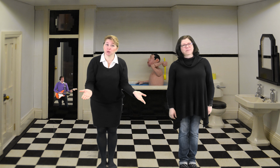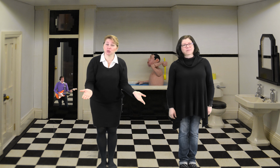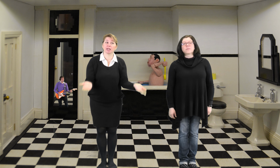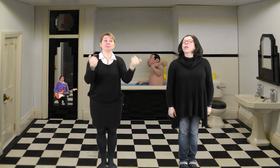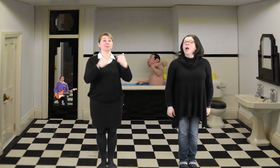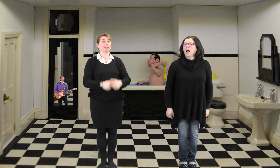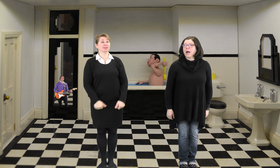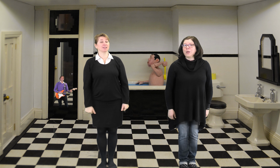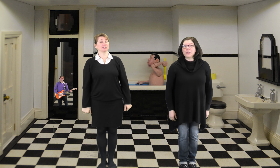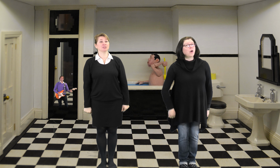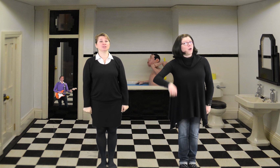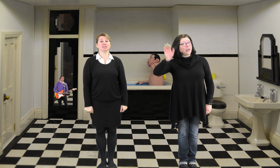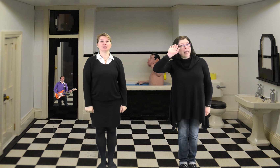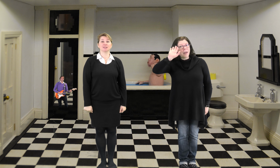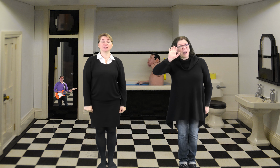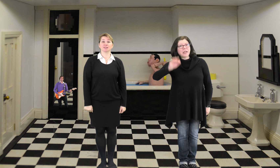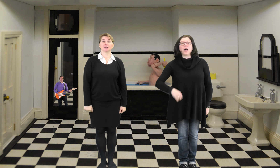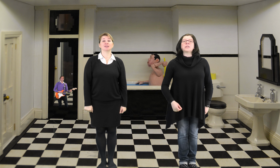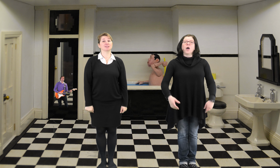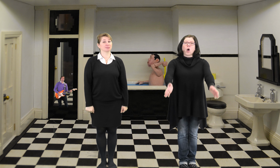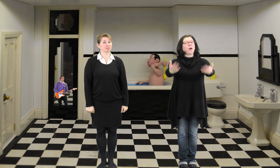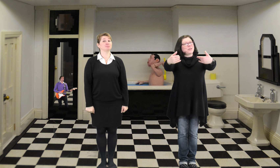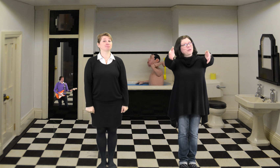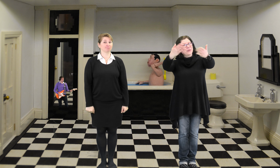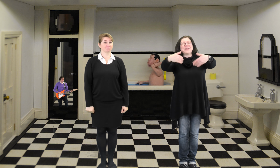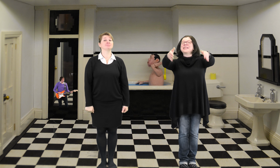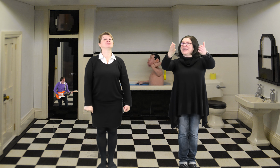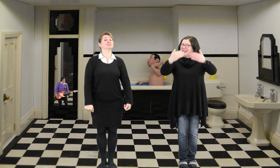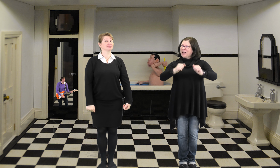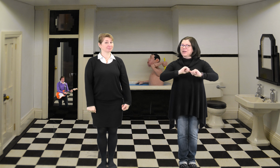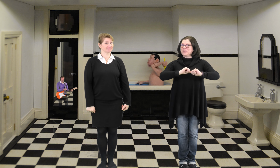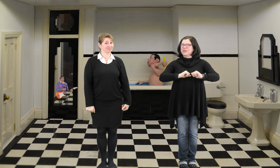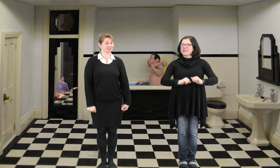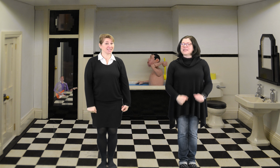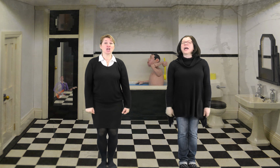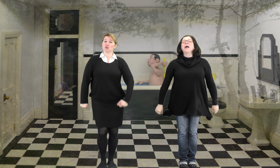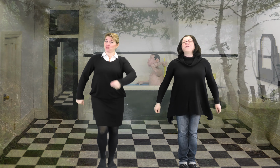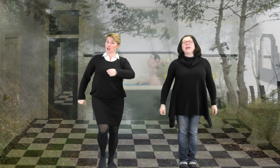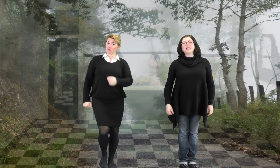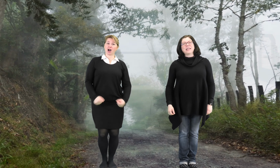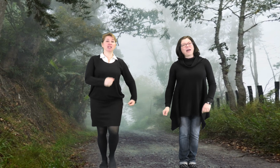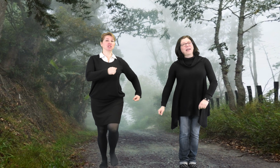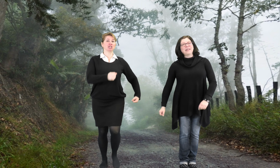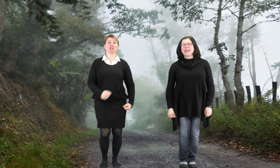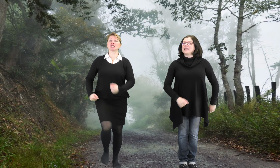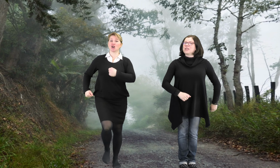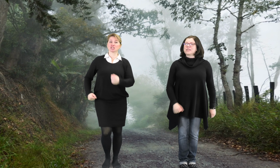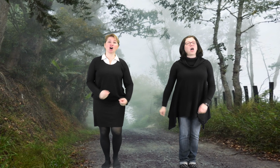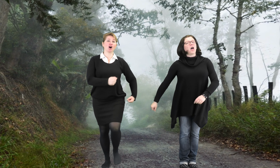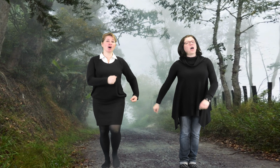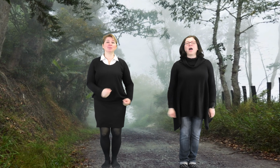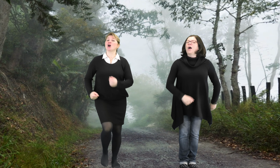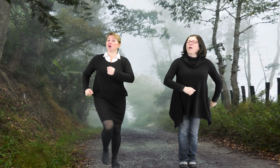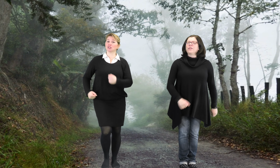Türe. Hallo, du im Nachbarnhaus, komm zu uns hier raus. Wir wandeln jetzt